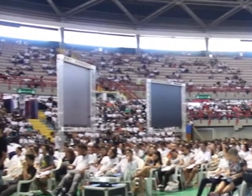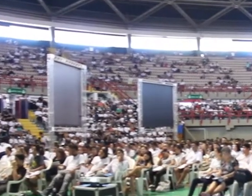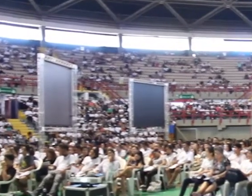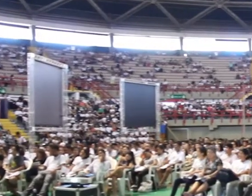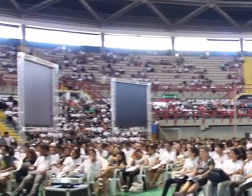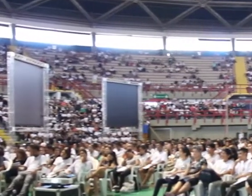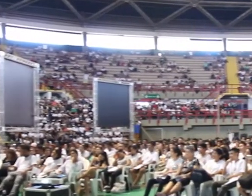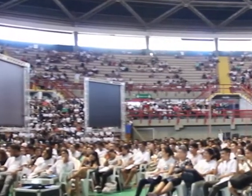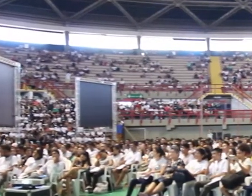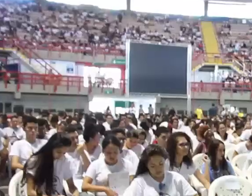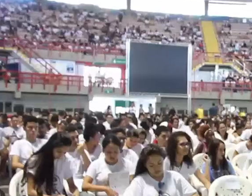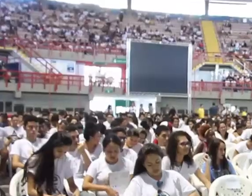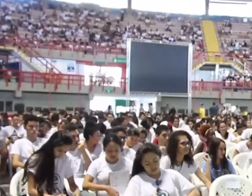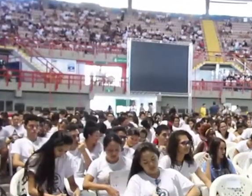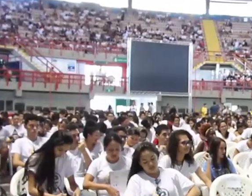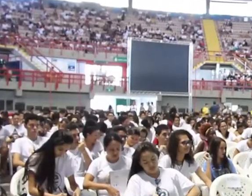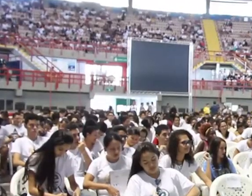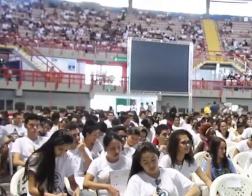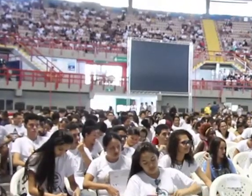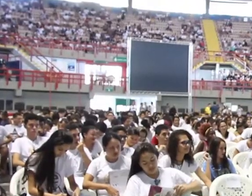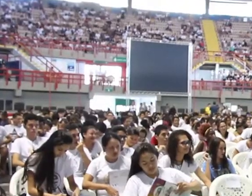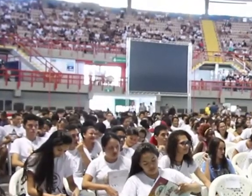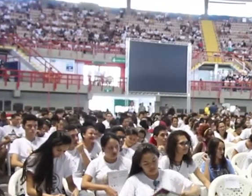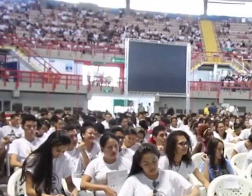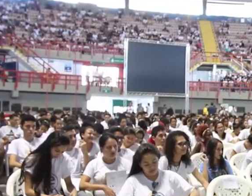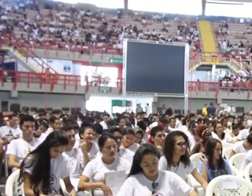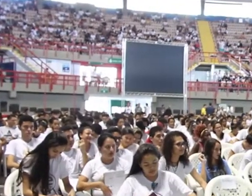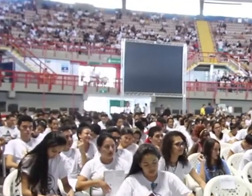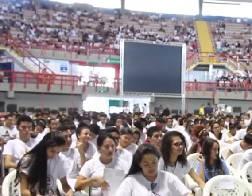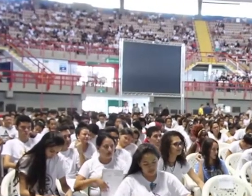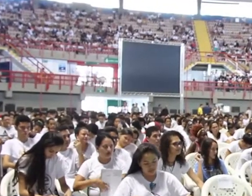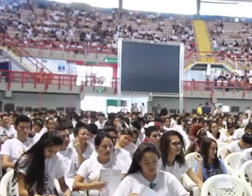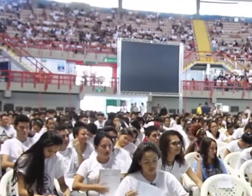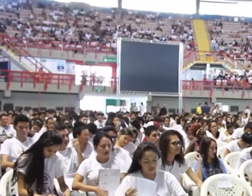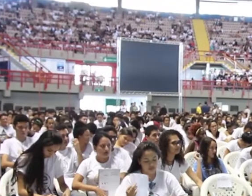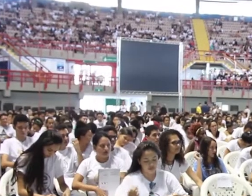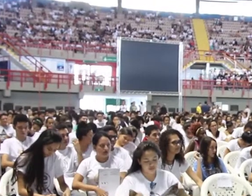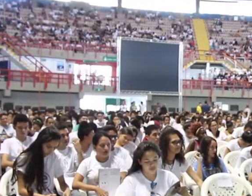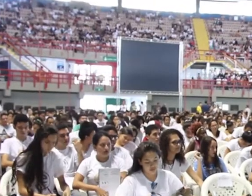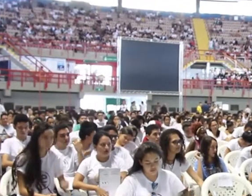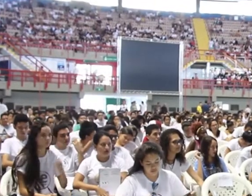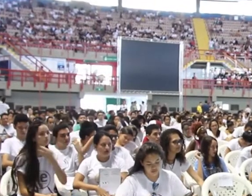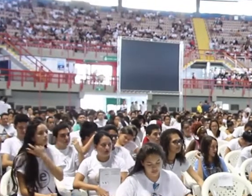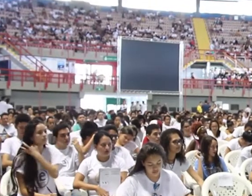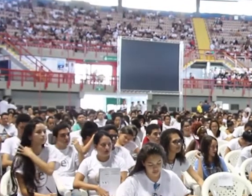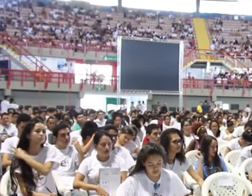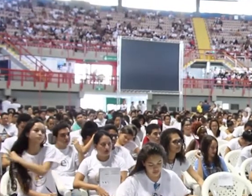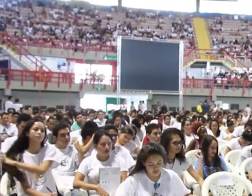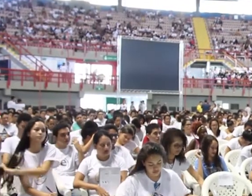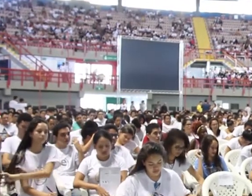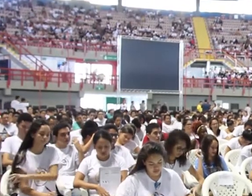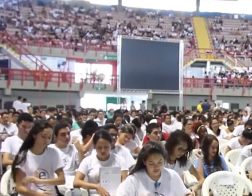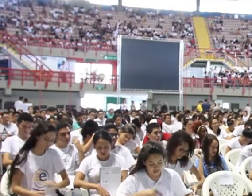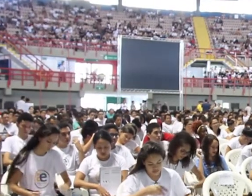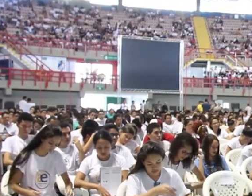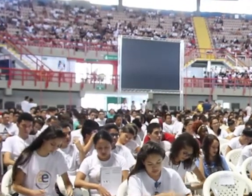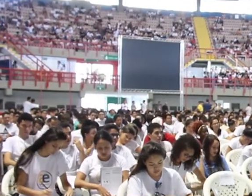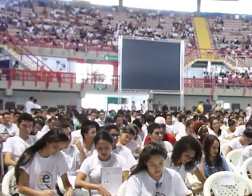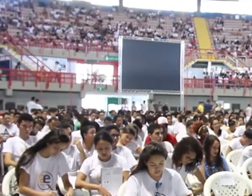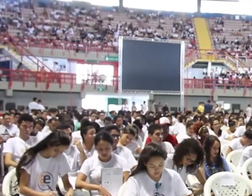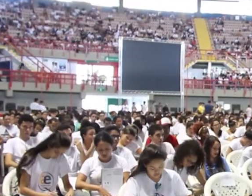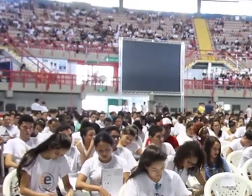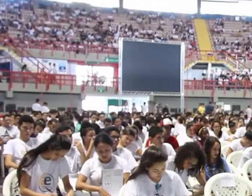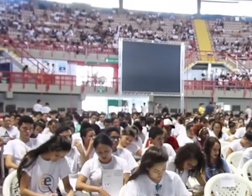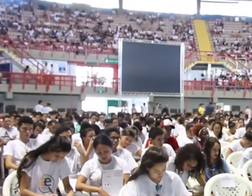terras, tanto quanto de novas técnicas. O item D só está faltando falar uma coisa. Cadê a aliança política e